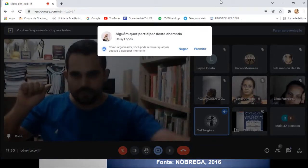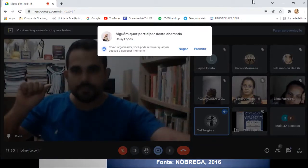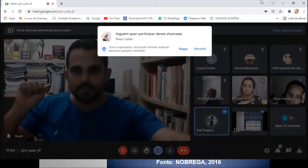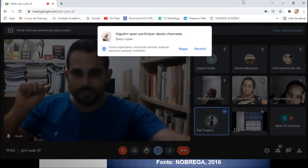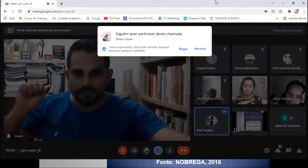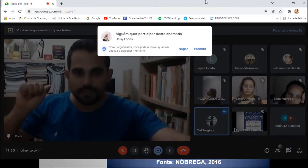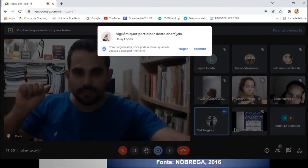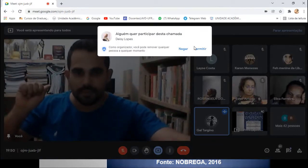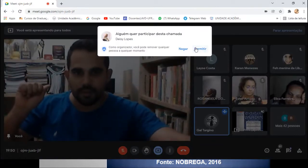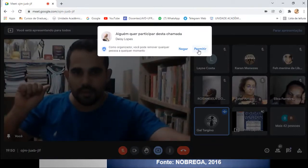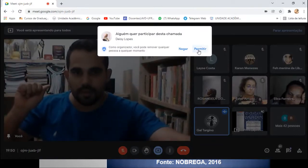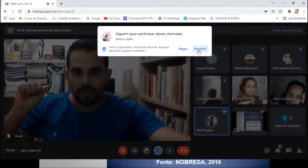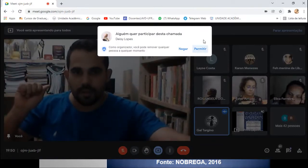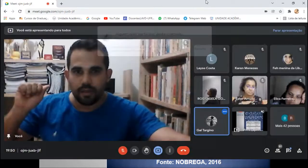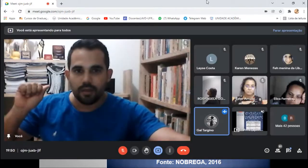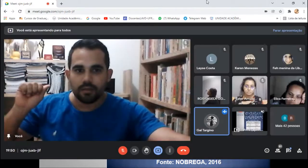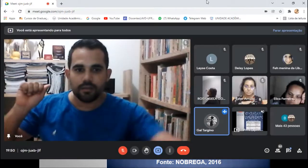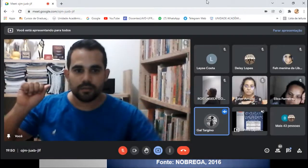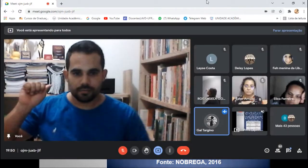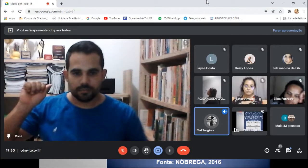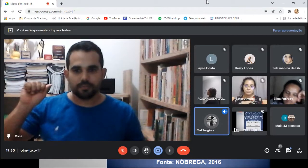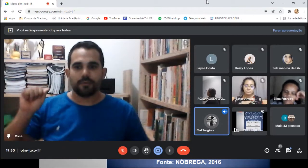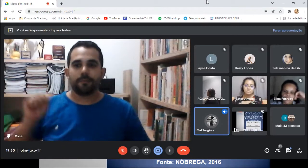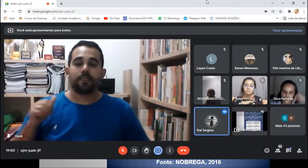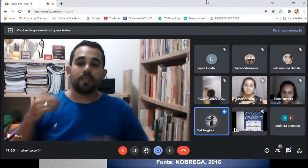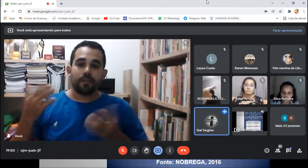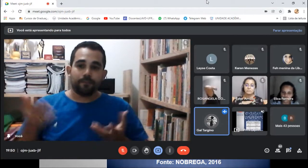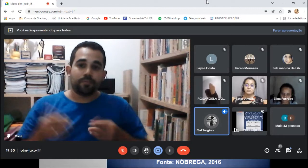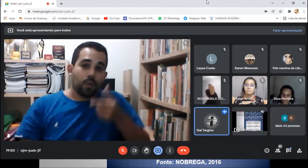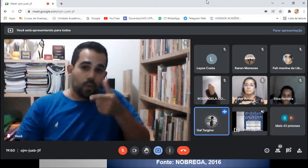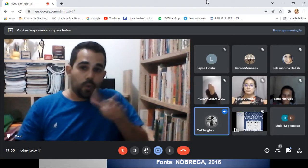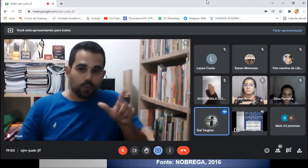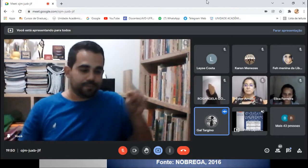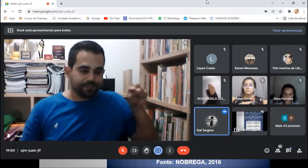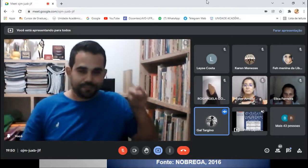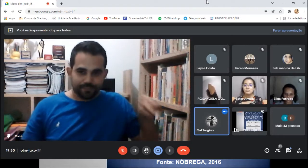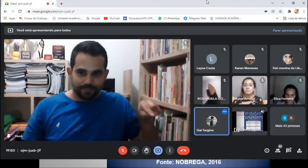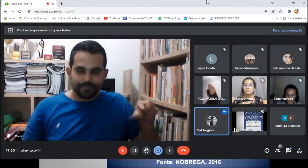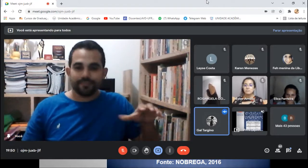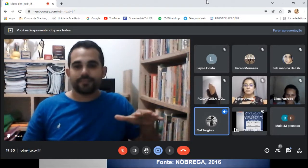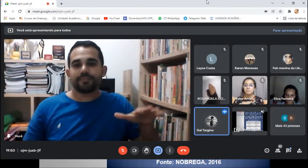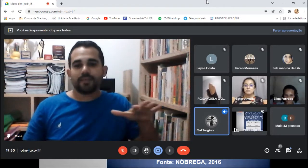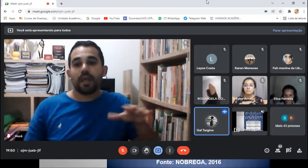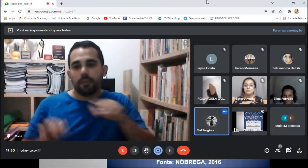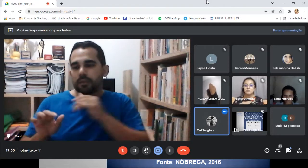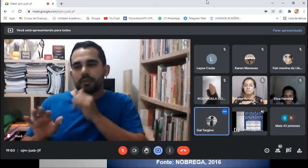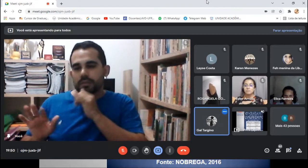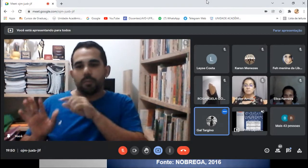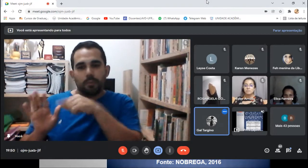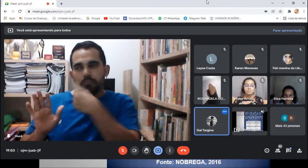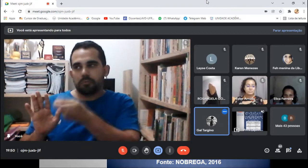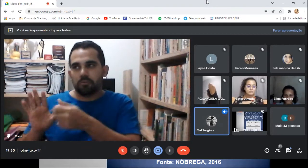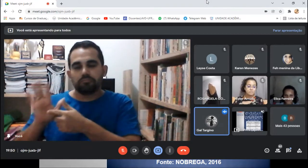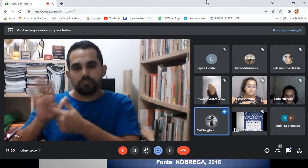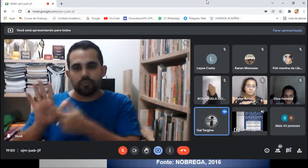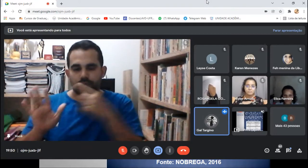signema, por exemplo. Qual é a relação com as línguas orais auditivas? São, por